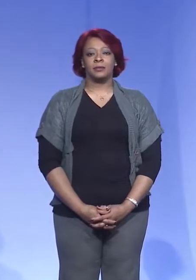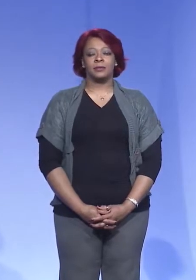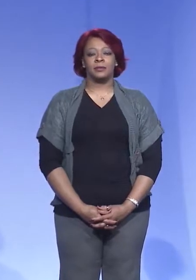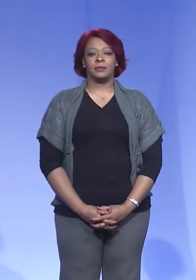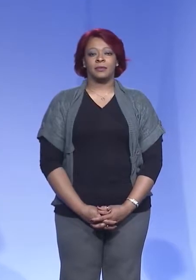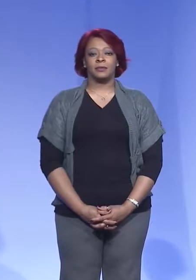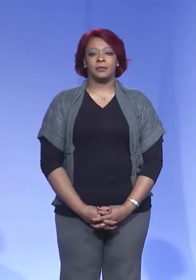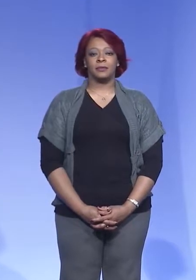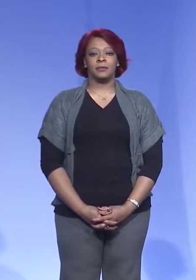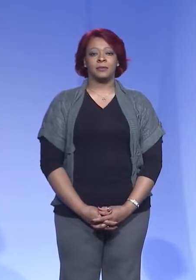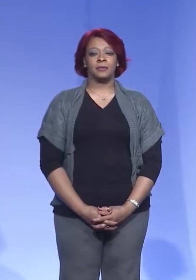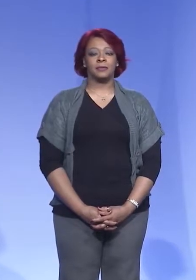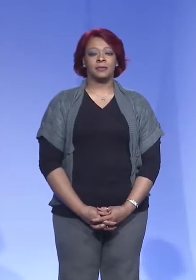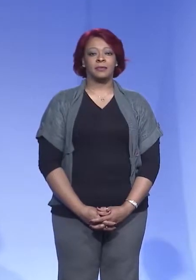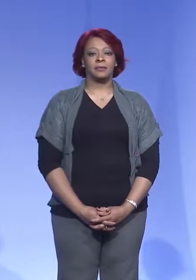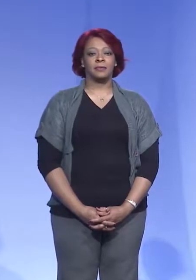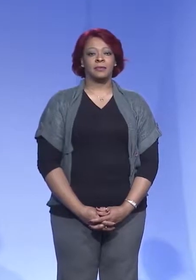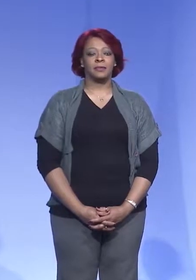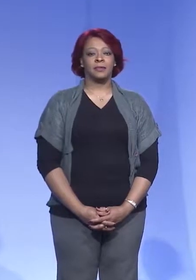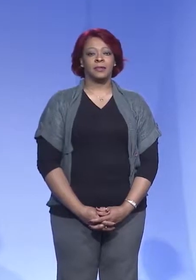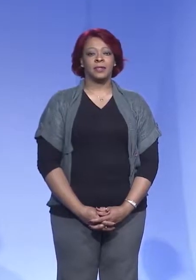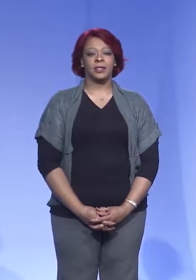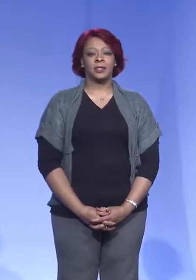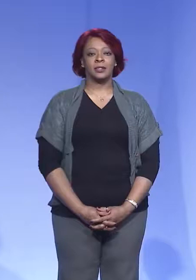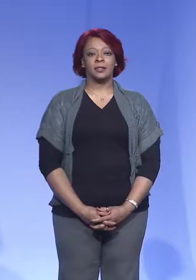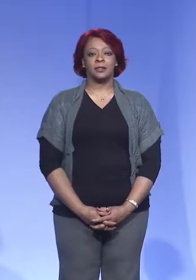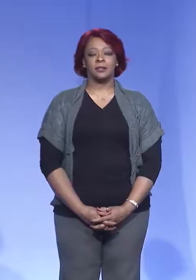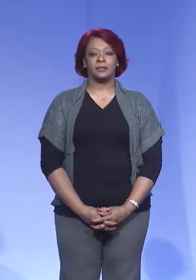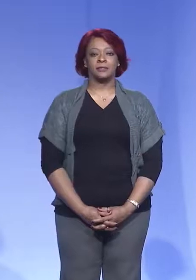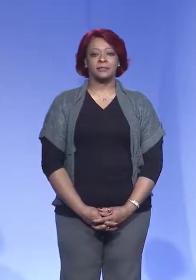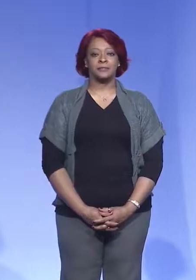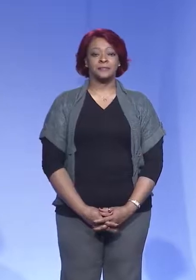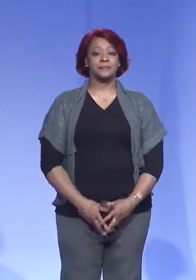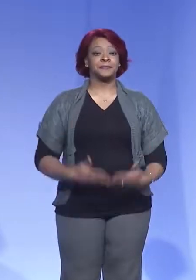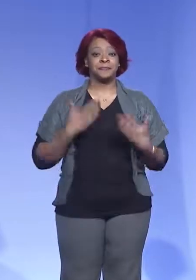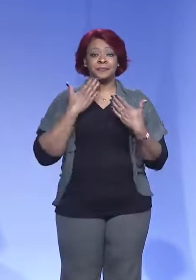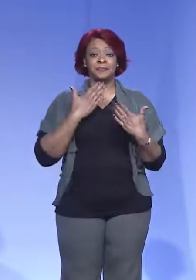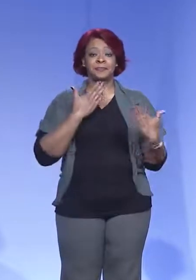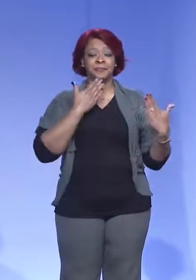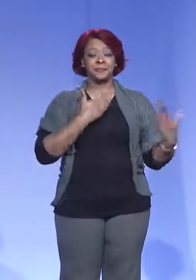esta vacuna. Así que muchas gracias. Thank you. Thank you.